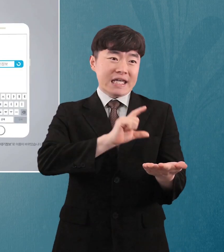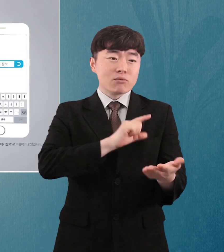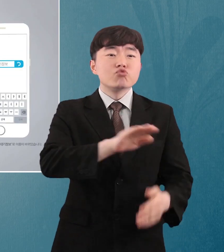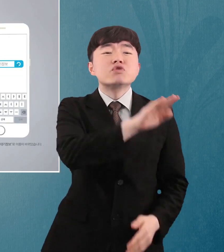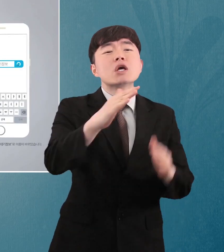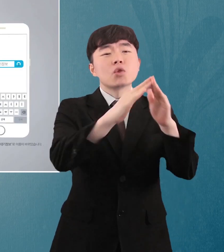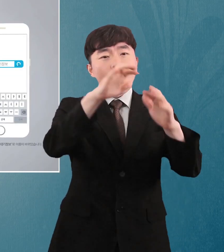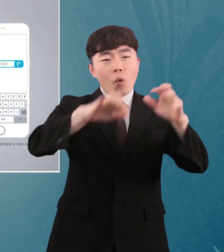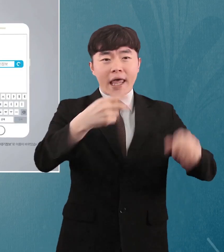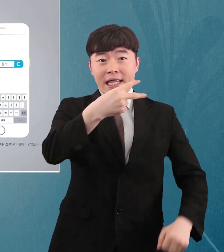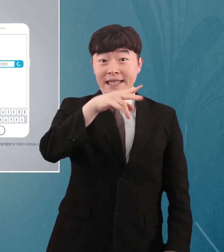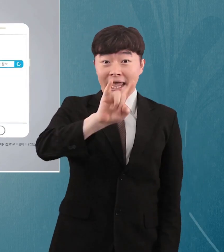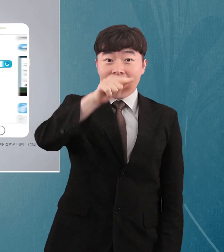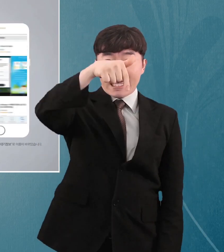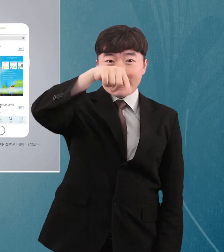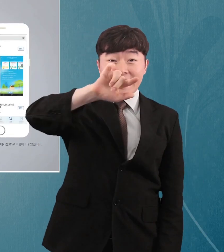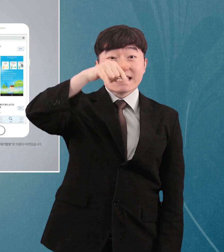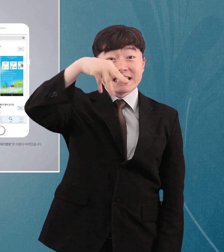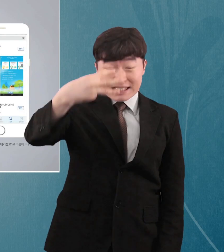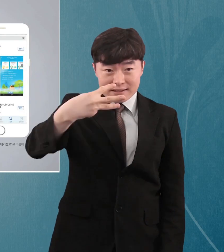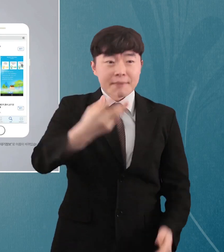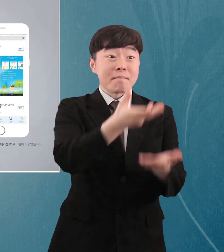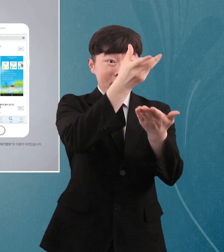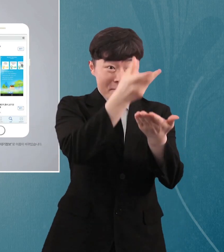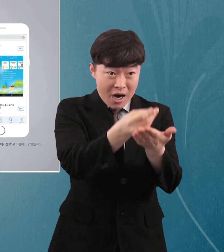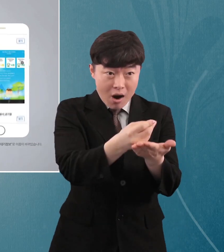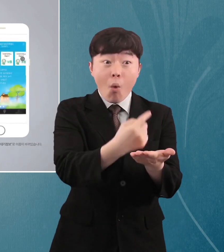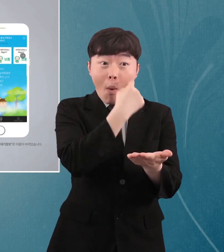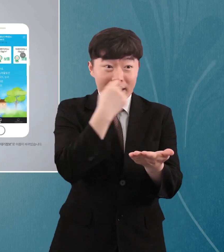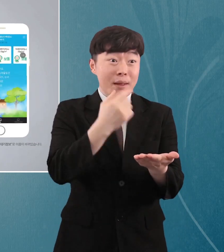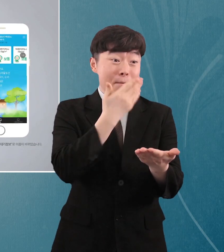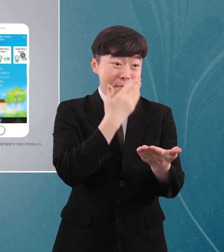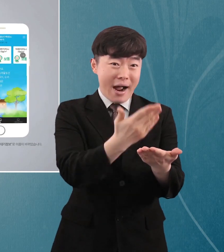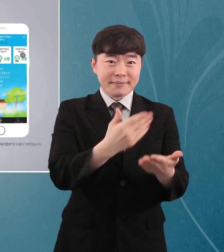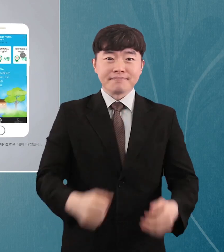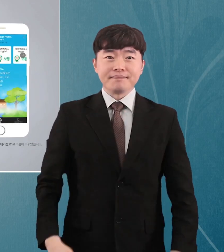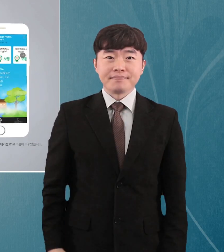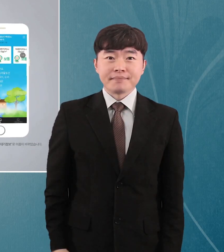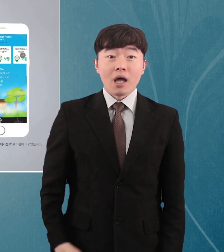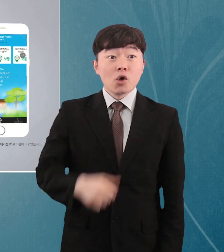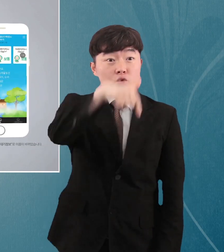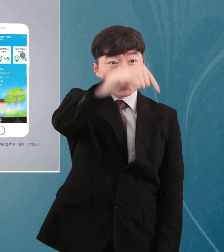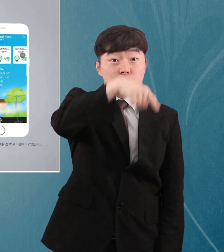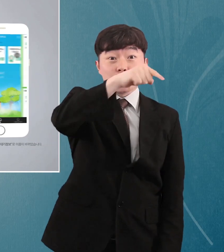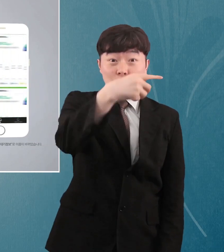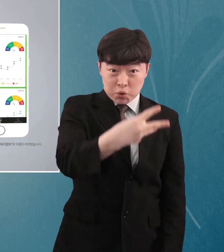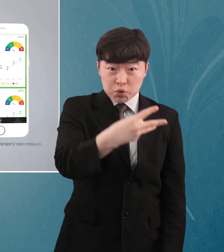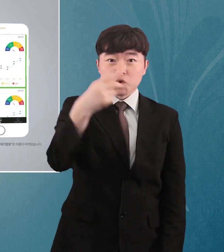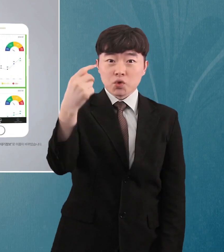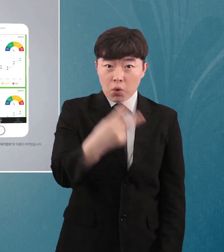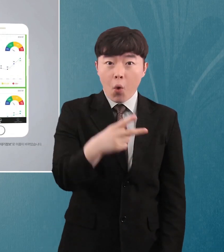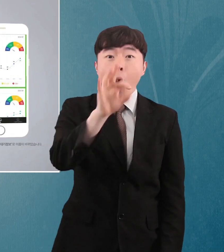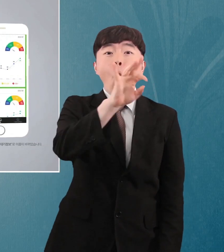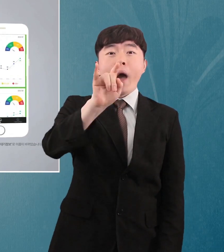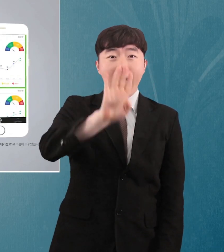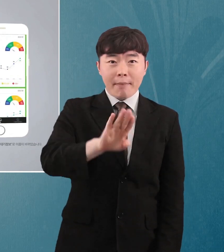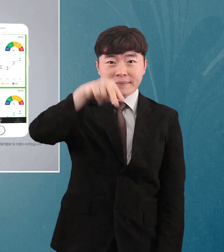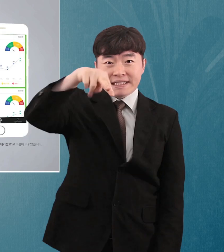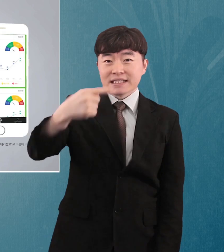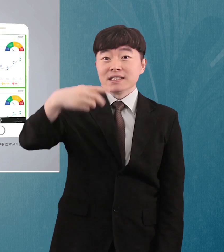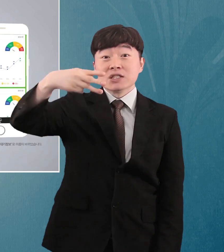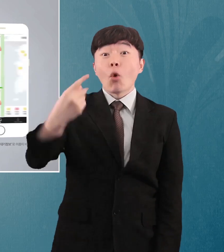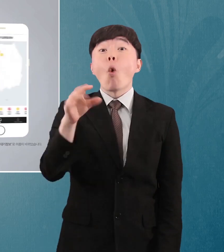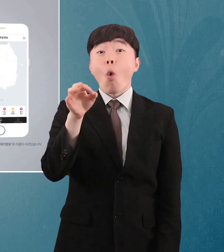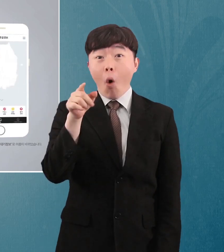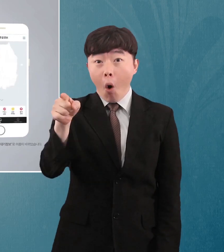동네 대기질 앱을 설치하여 보다 손쉽게 확인할 수 있는데요. 구글 플레이 스토어나 앱 스토어에서